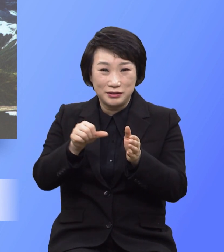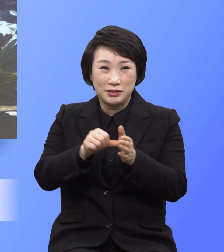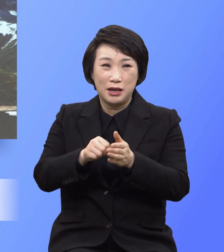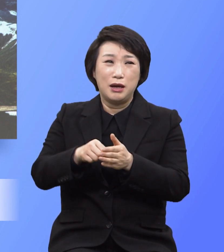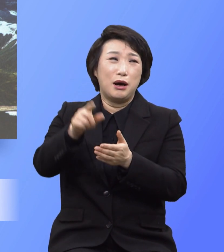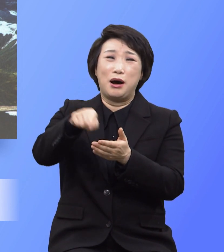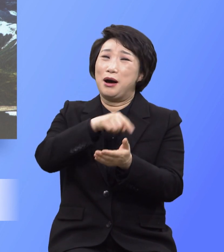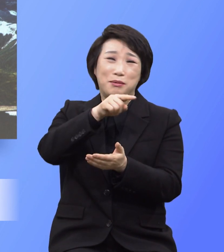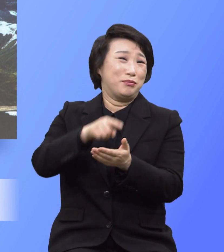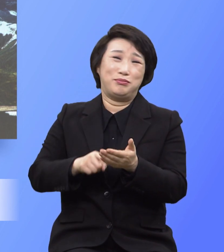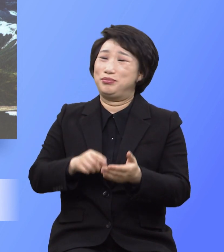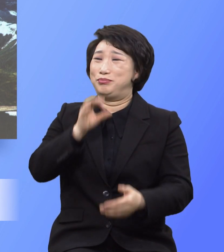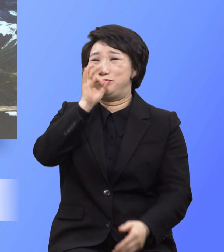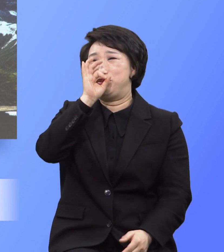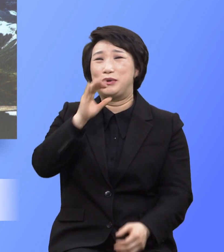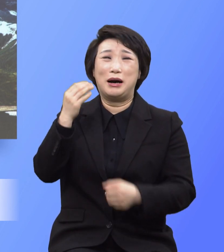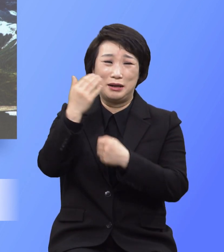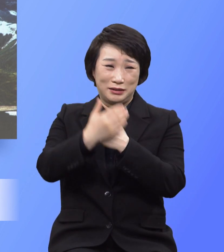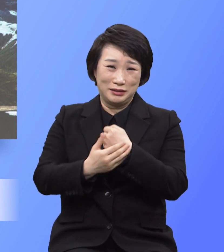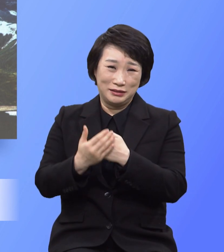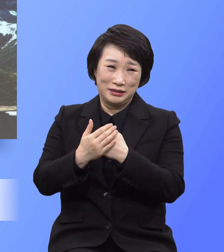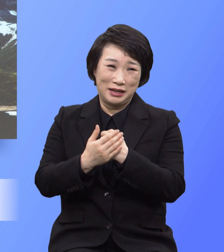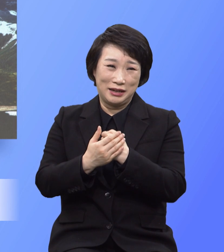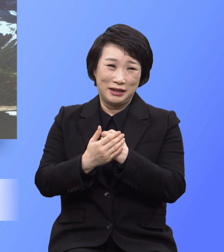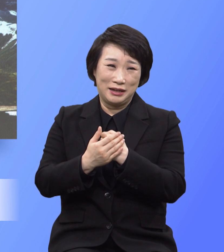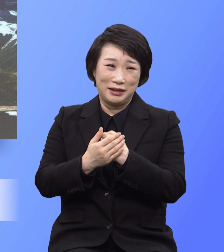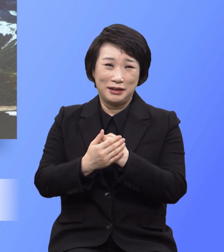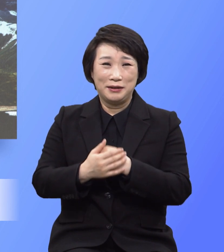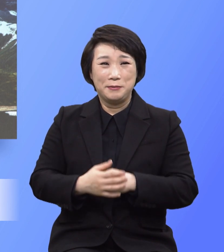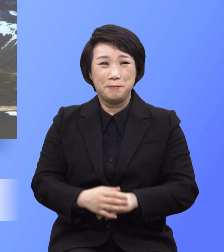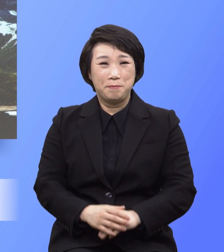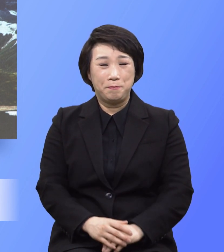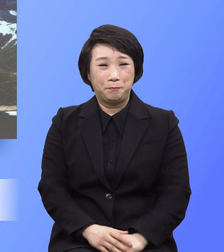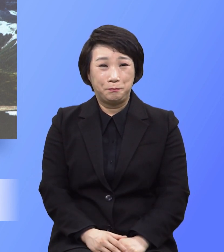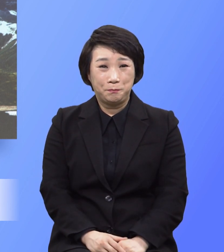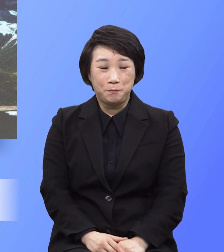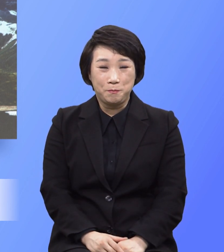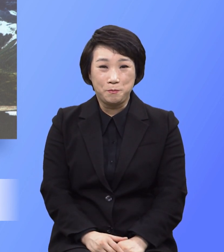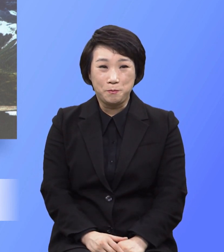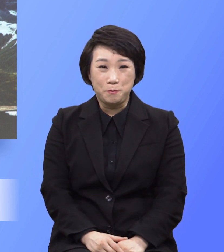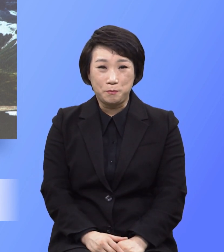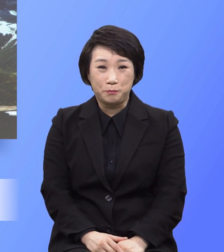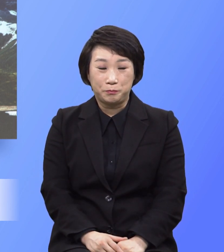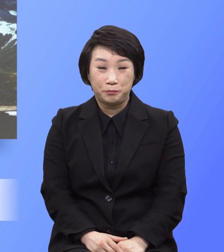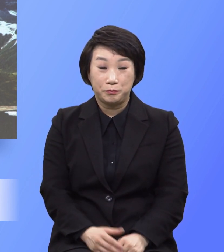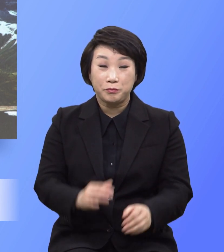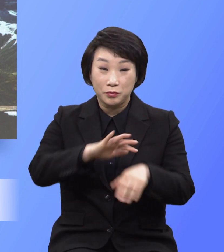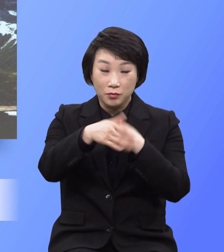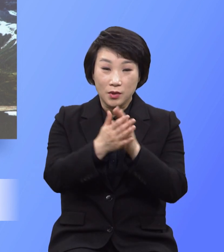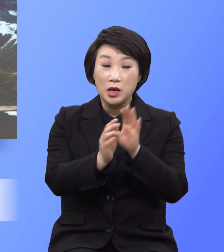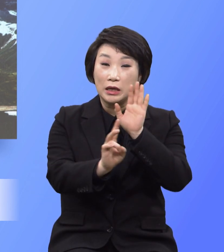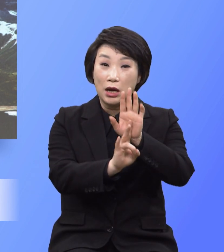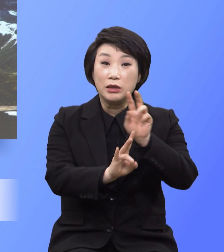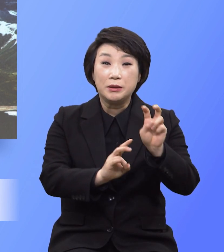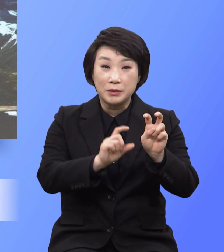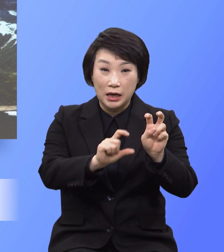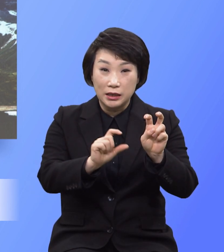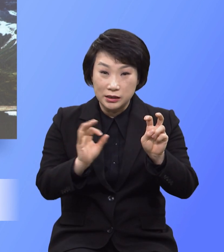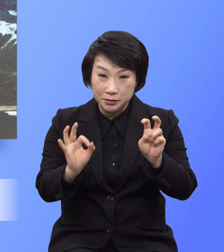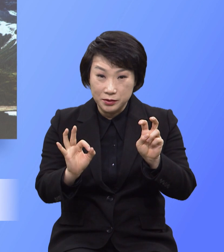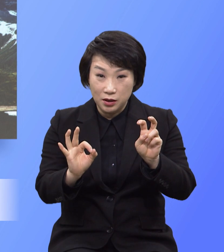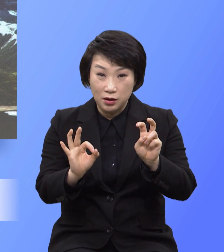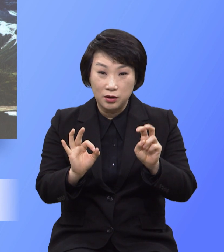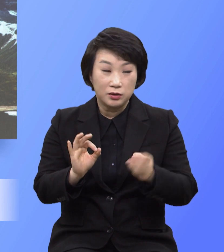평생에 갚을 길 없는 은혜. 응? 예, 요한계시록 20장